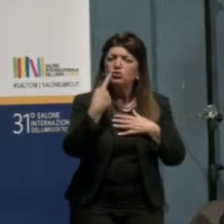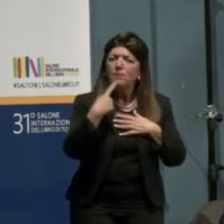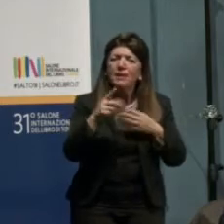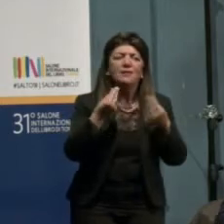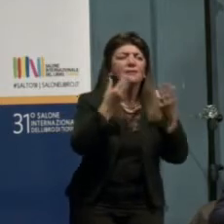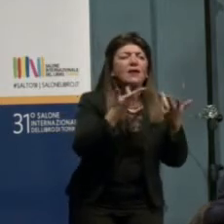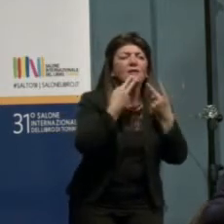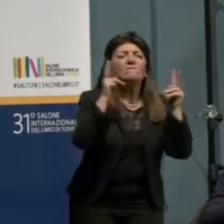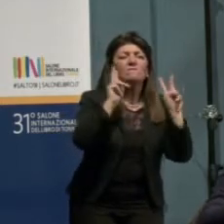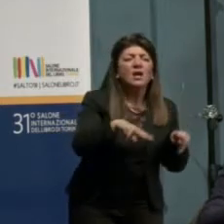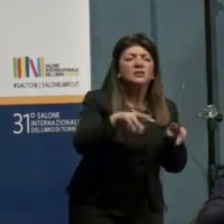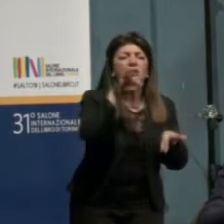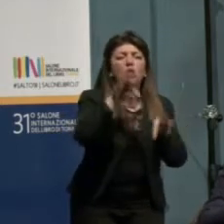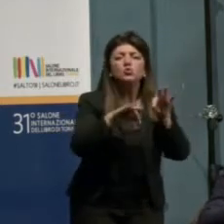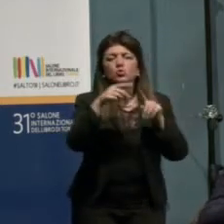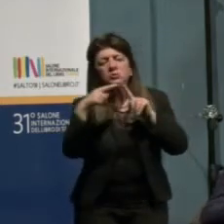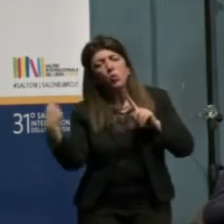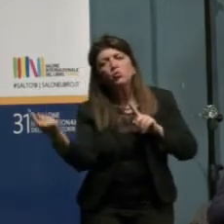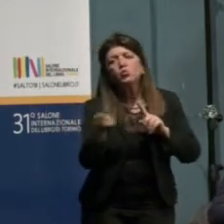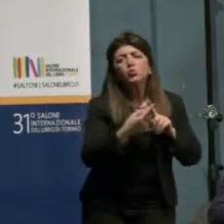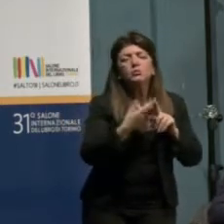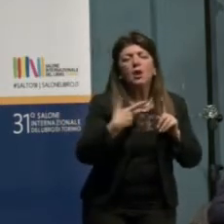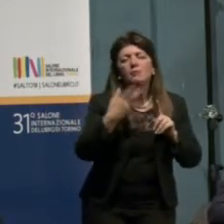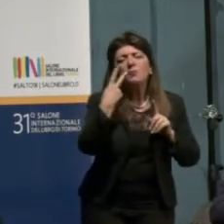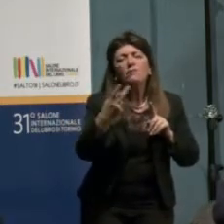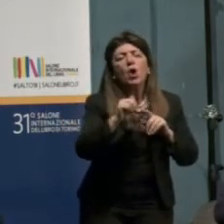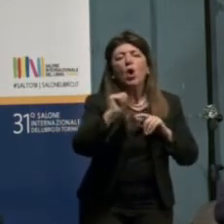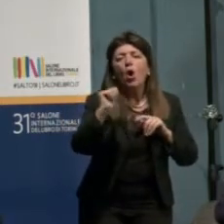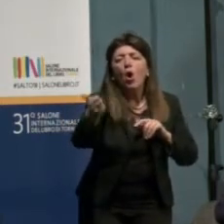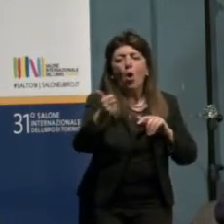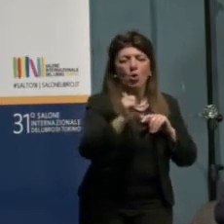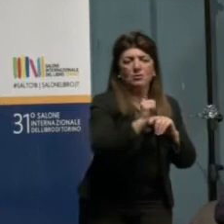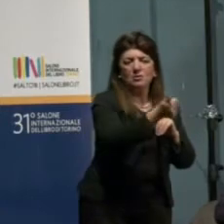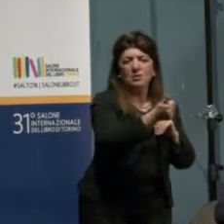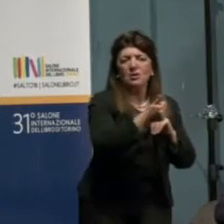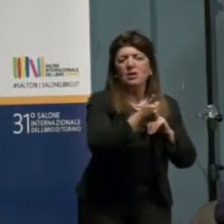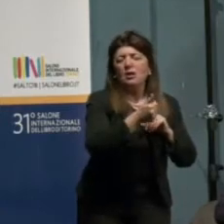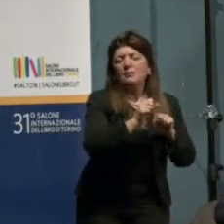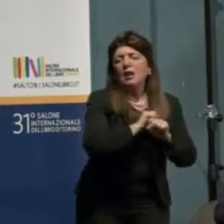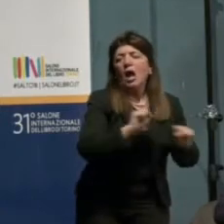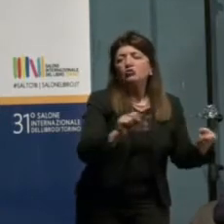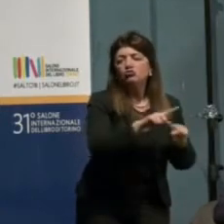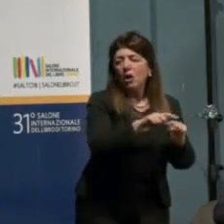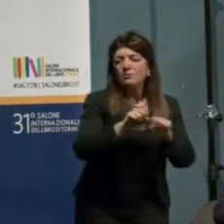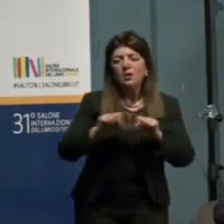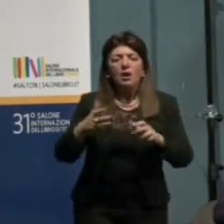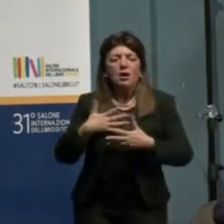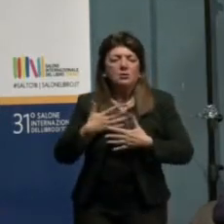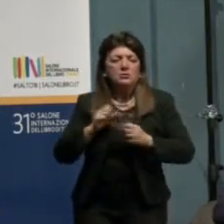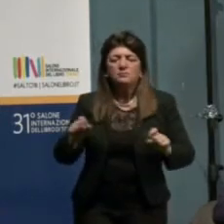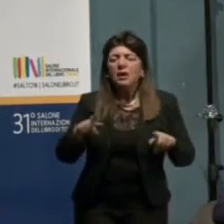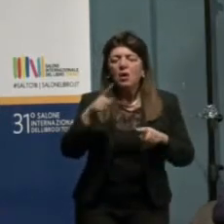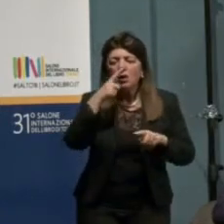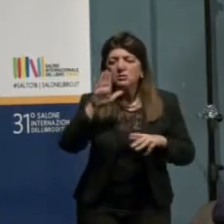che ogni ogni tragedia mantenga la sua identità poi un altro discorso e fare sinergia